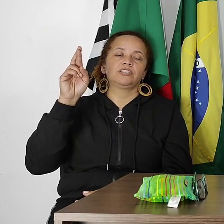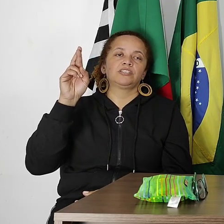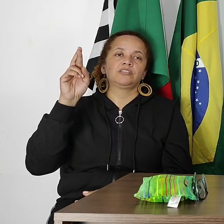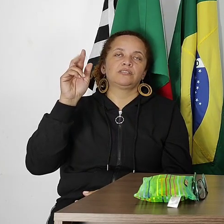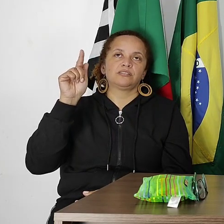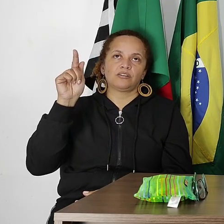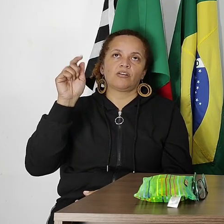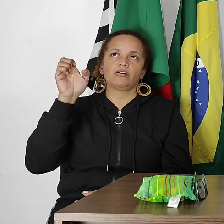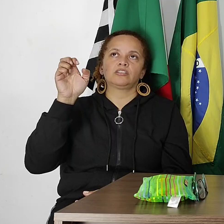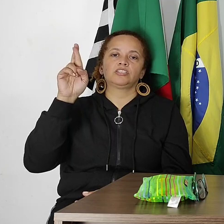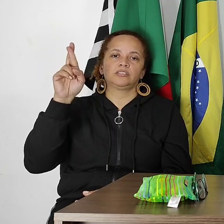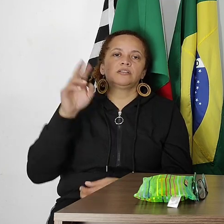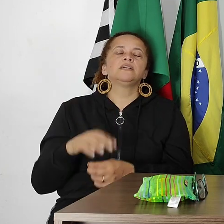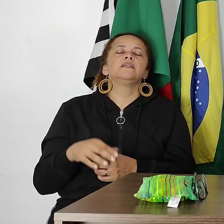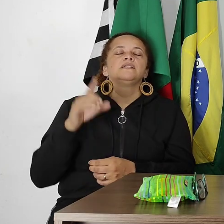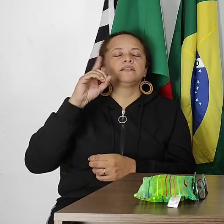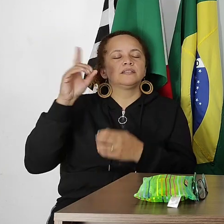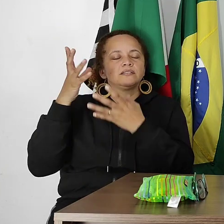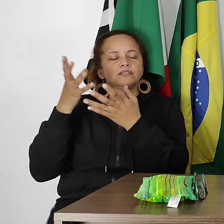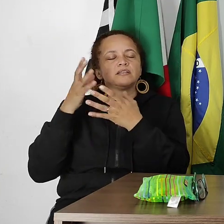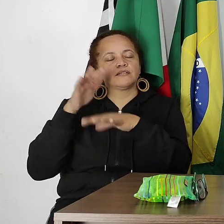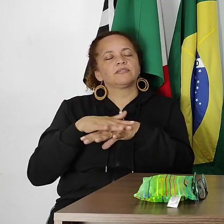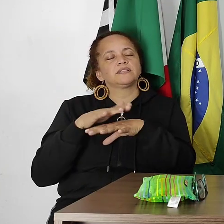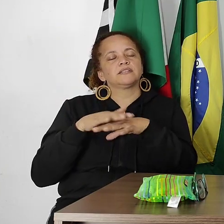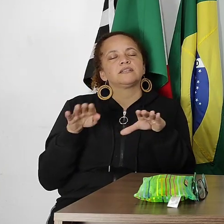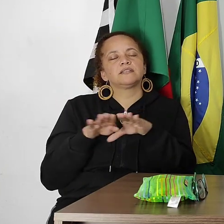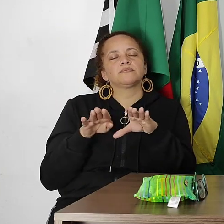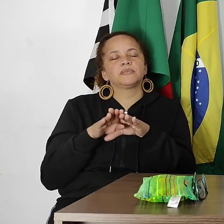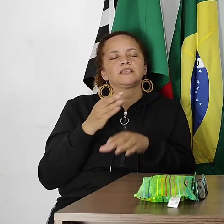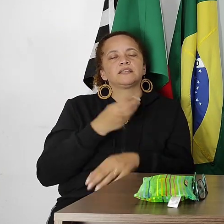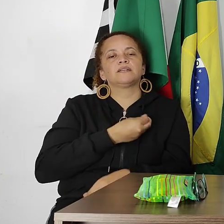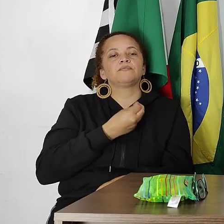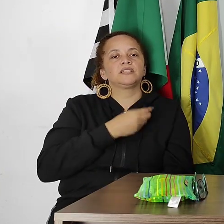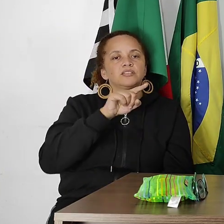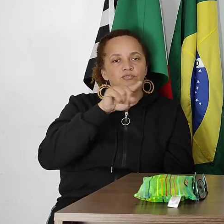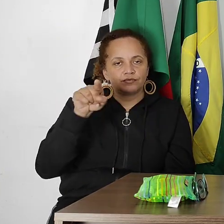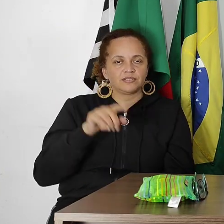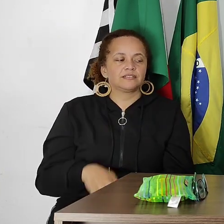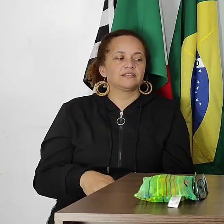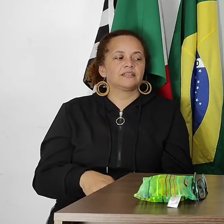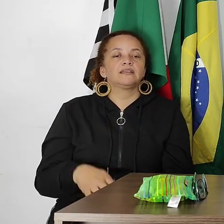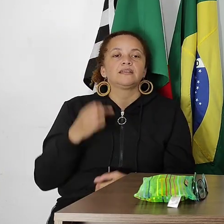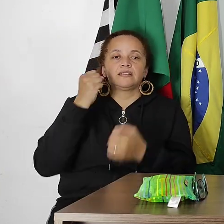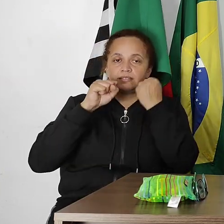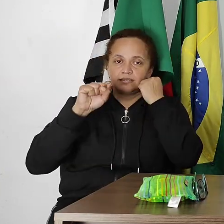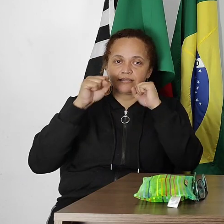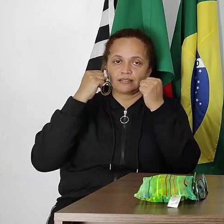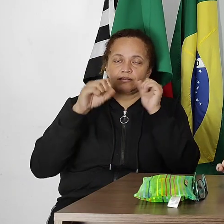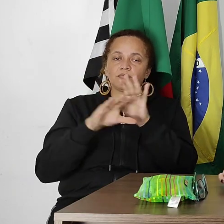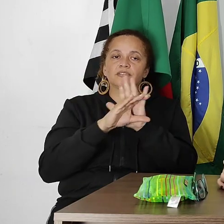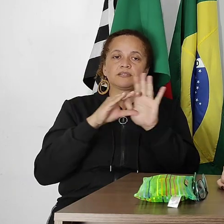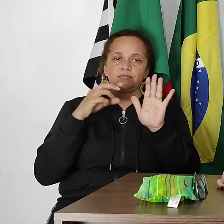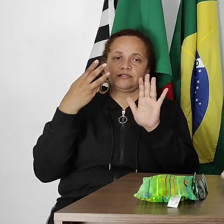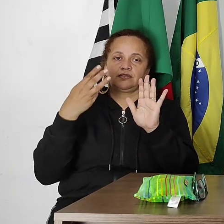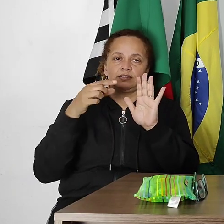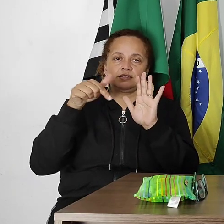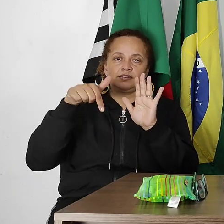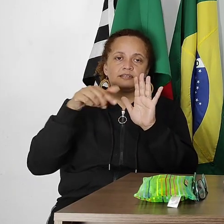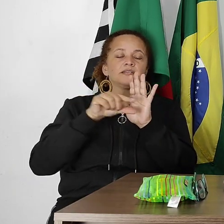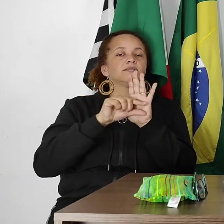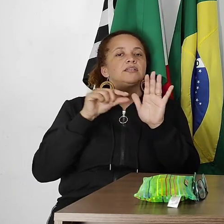né? Dar o primeiro passo, foi o que eu fiz, né? Lá em Salmos 37:5 fala: entrega o teu caminho